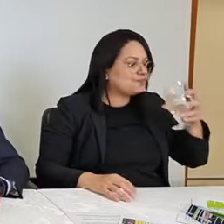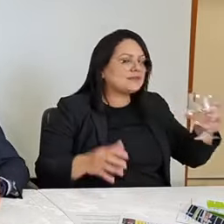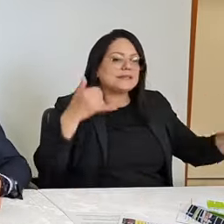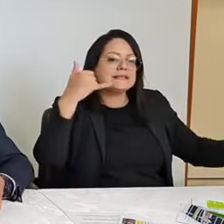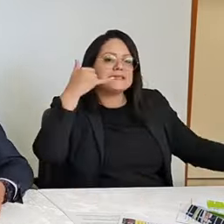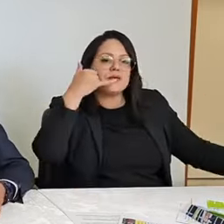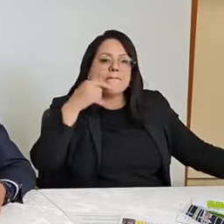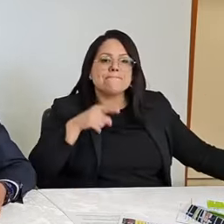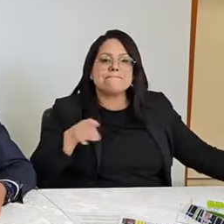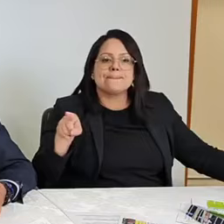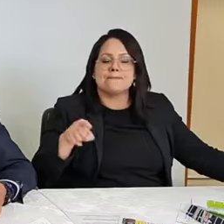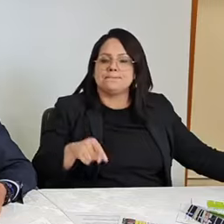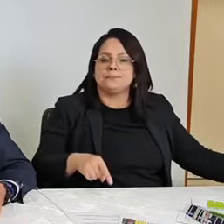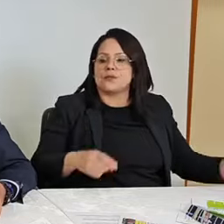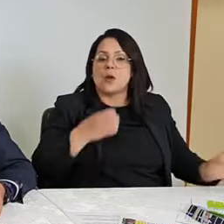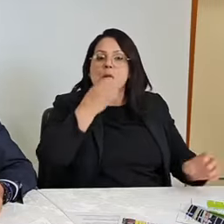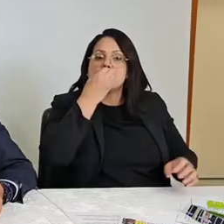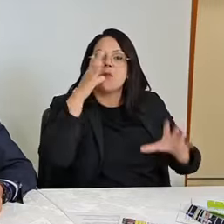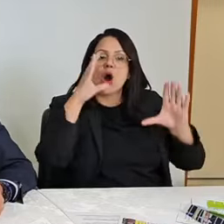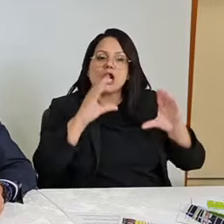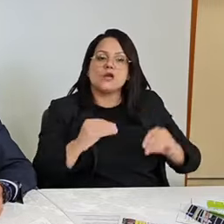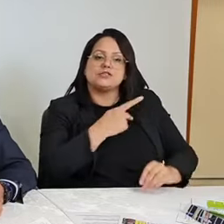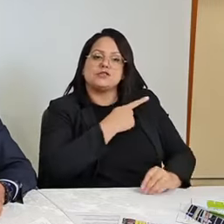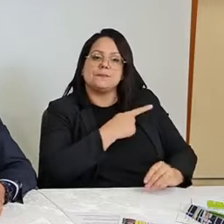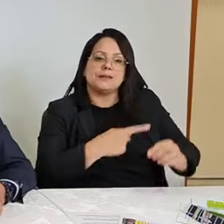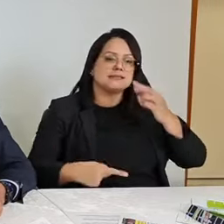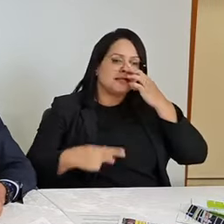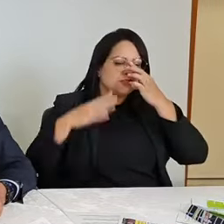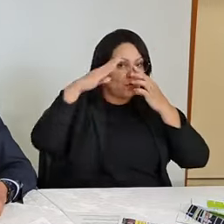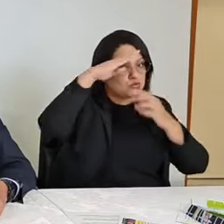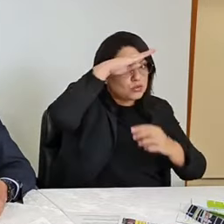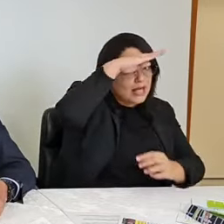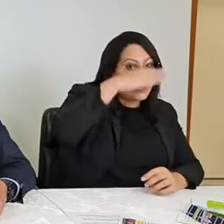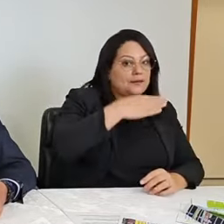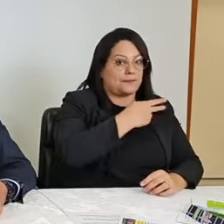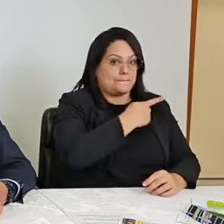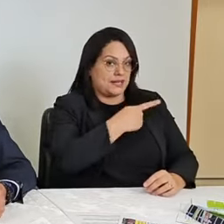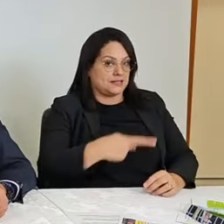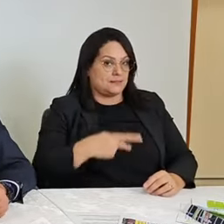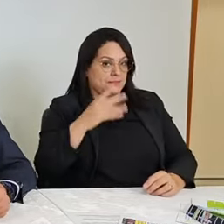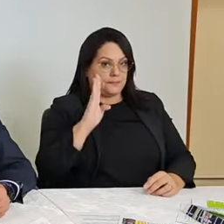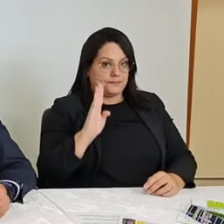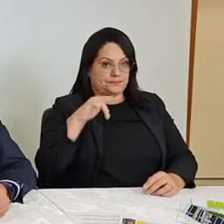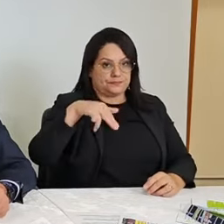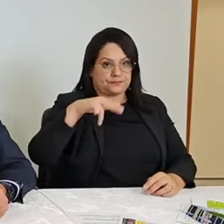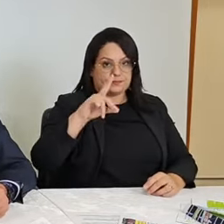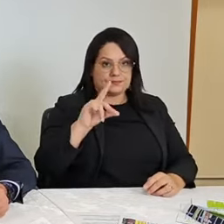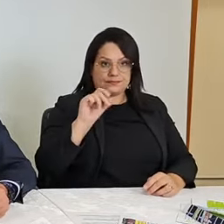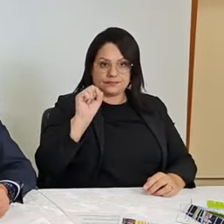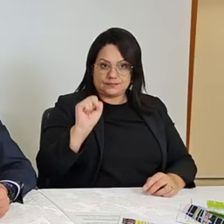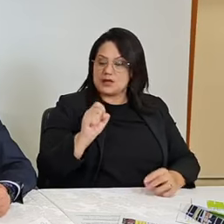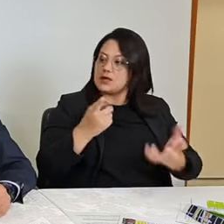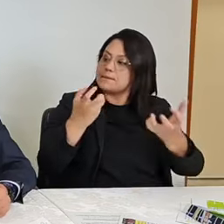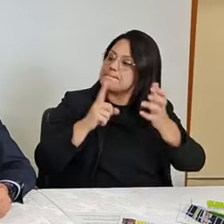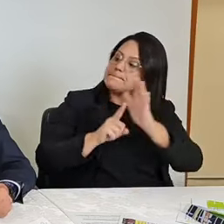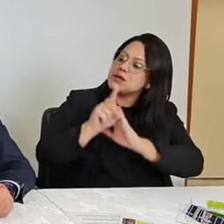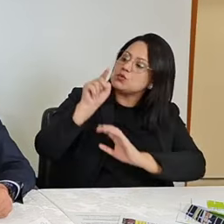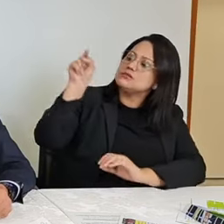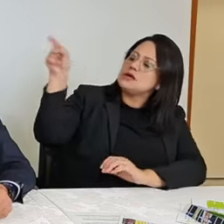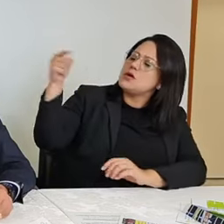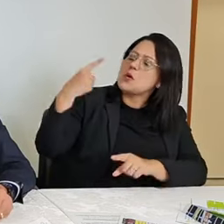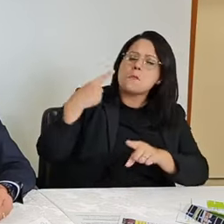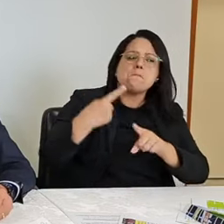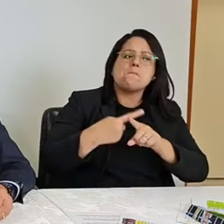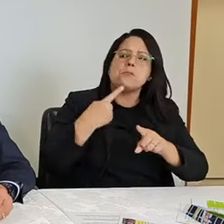Boa noite, presidente Bolsonaro. Boa noite ao presidente do BNDES. Eu perguntaria ao presidente Montezano por que